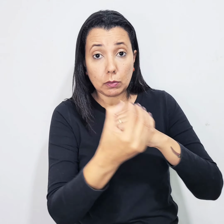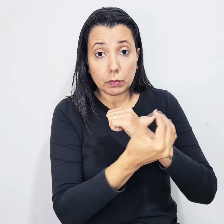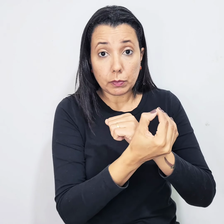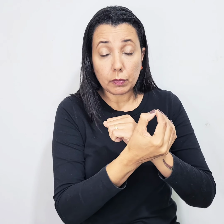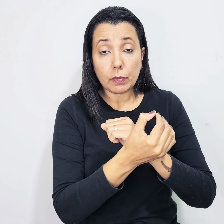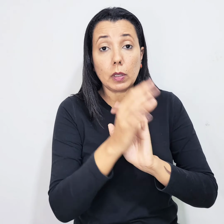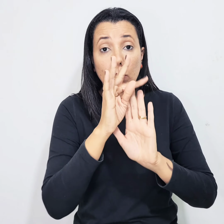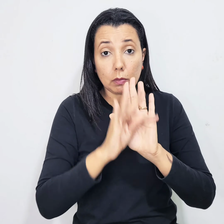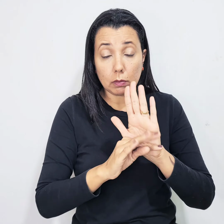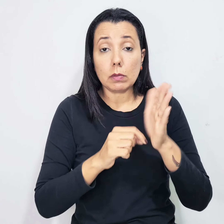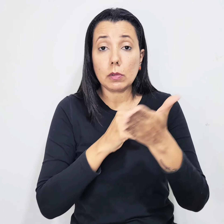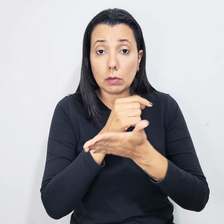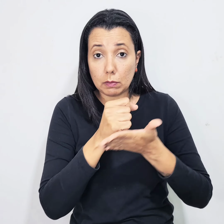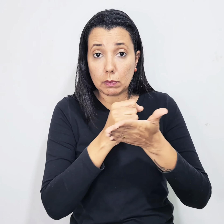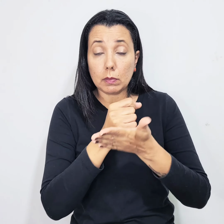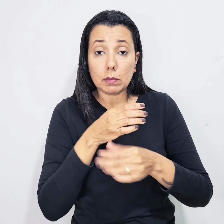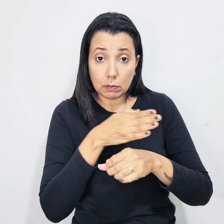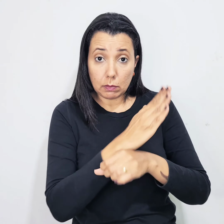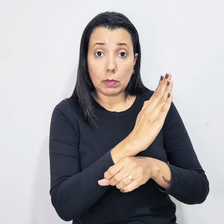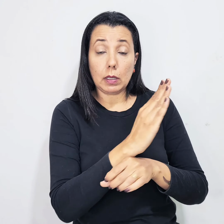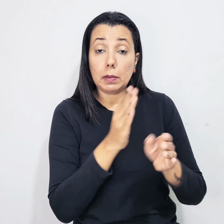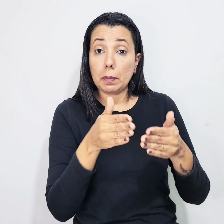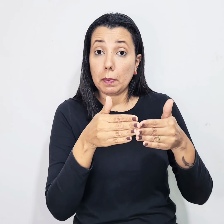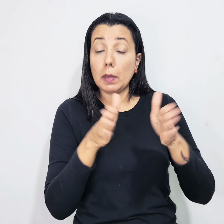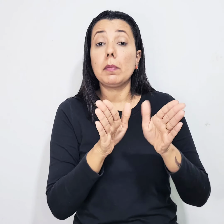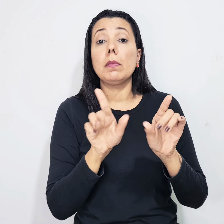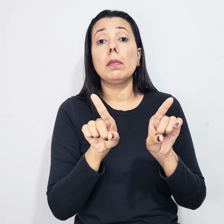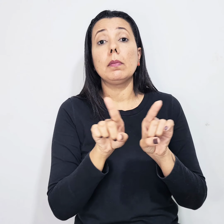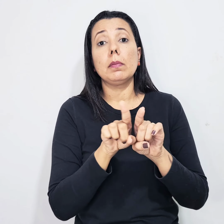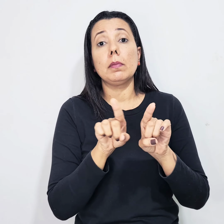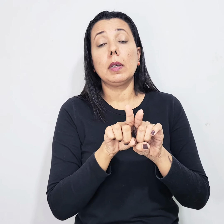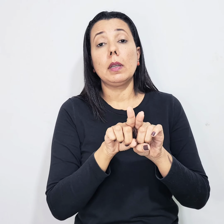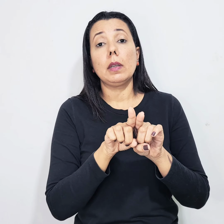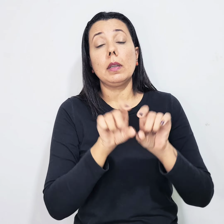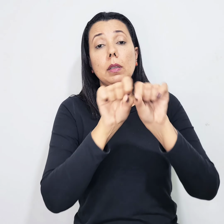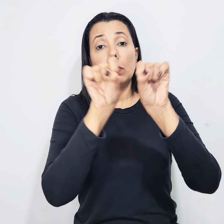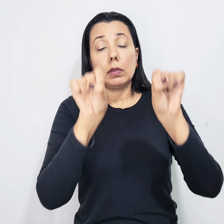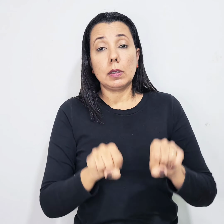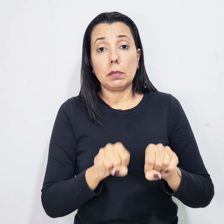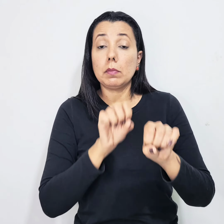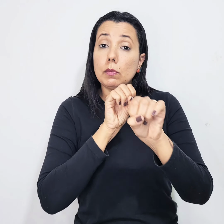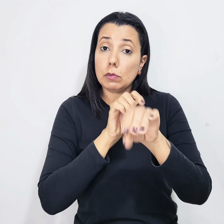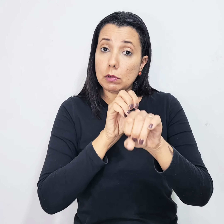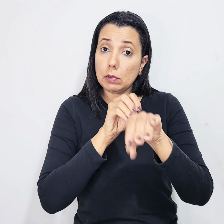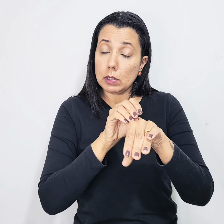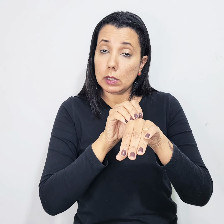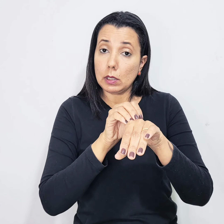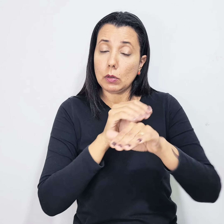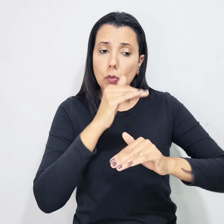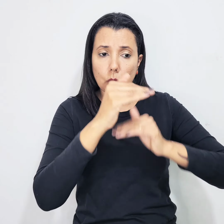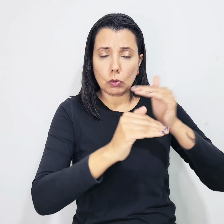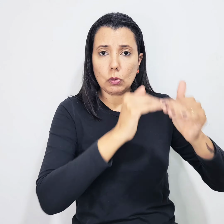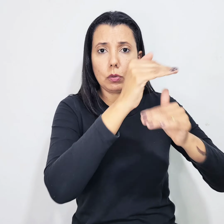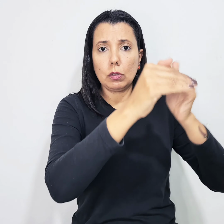texto base aprovado permite também que os sistemas de ensino desenvolvam